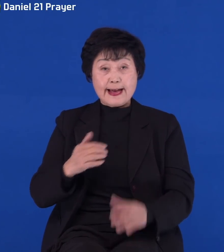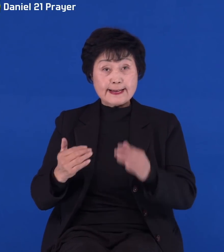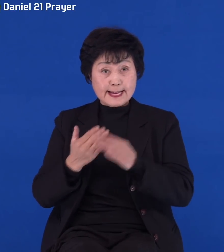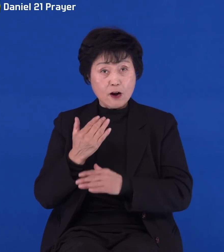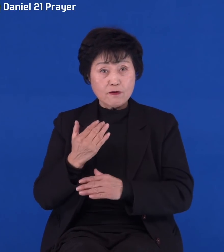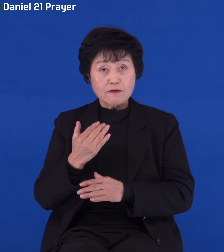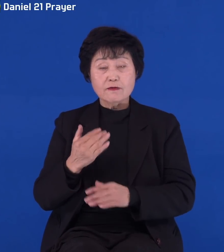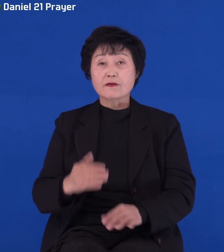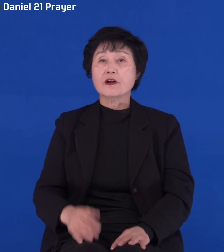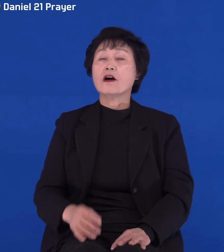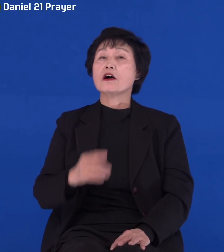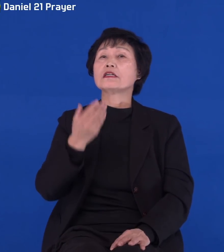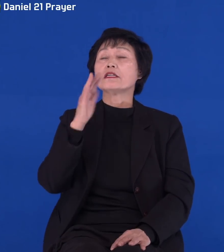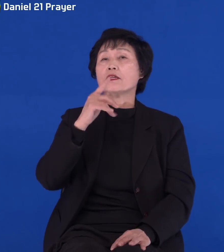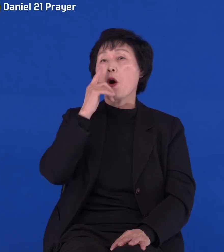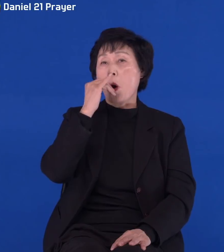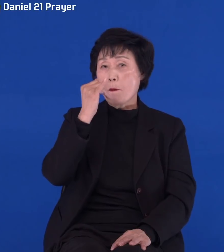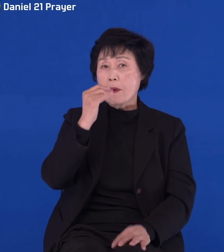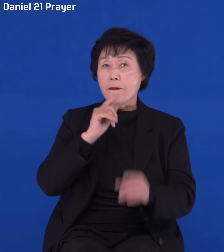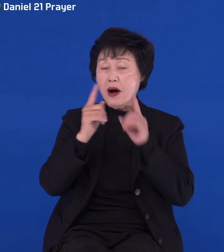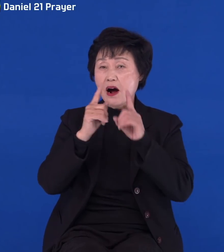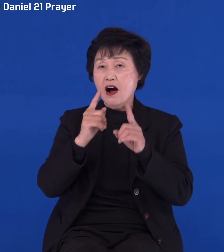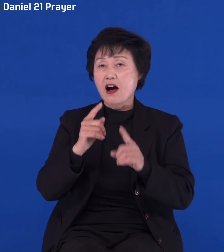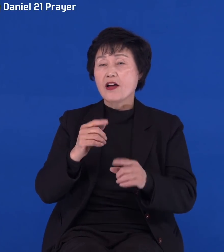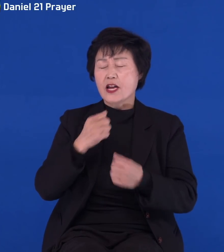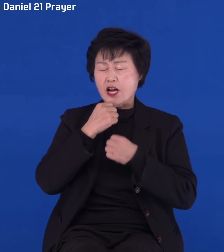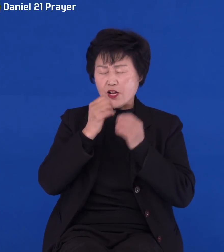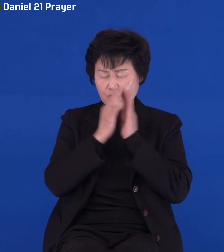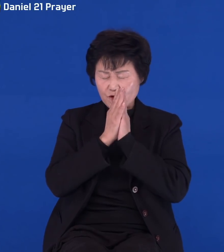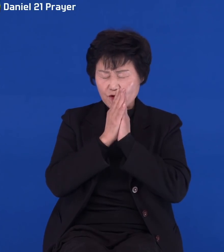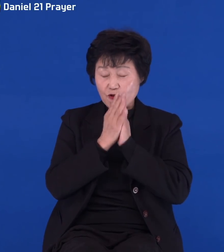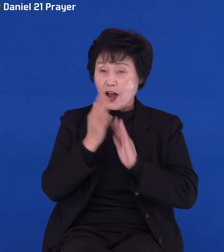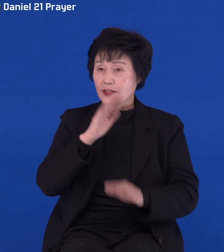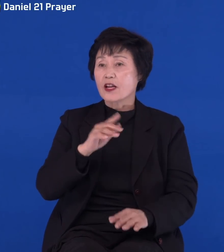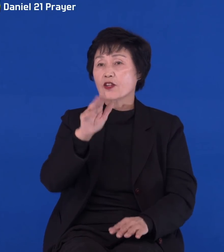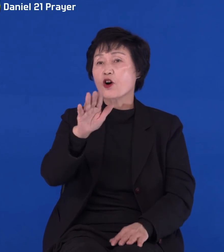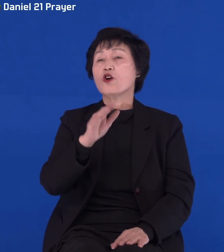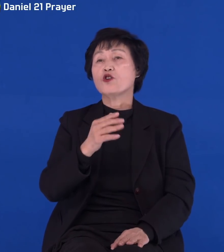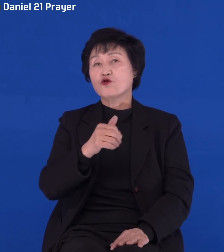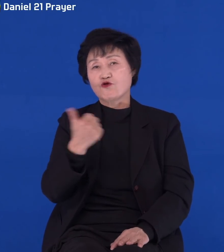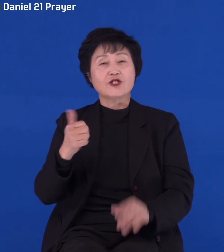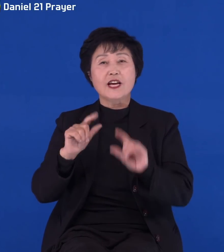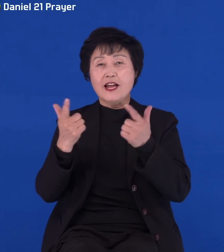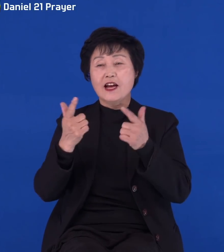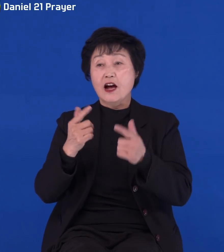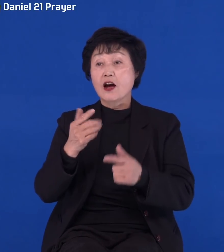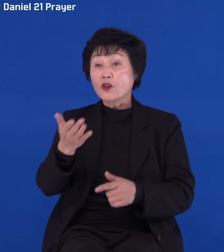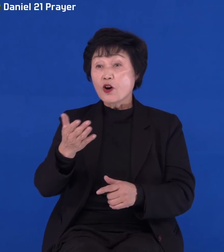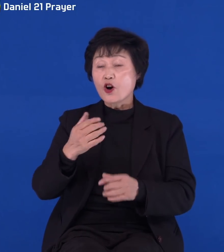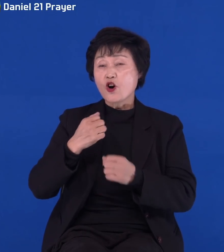그랬더니 어머님이, 내가 기도했는데 너 안 죽어. 뭘 기도해요? 그랬더니 저희 어머님이, 너는 군대 가야 돼.